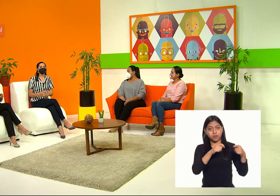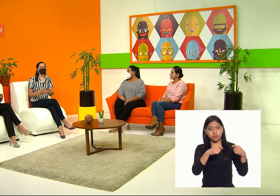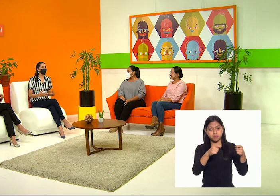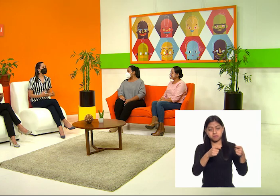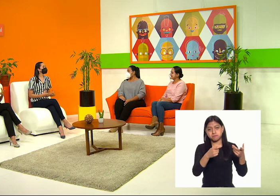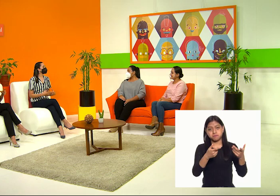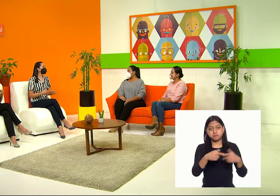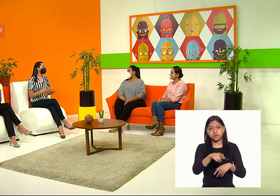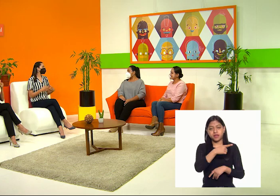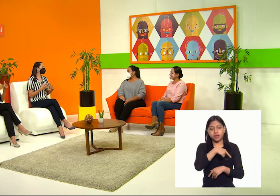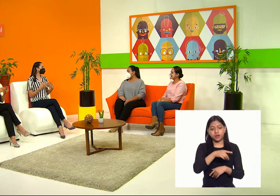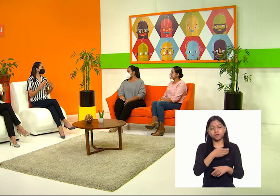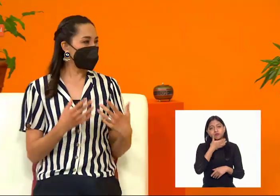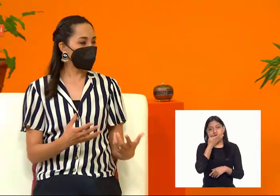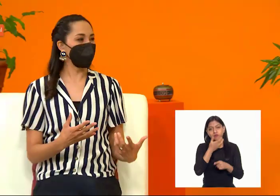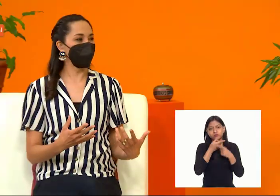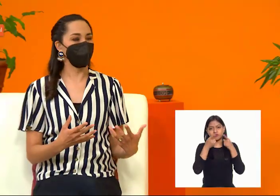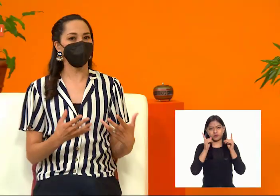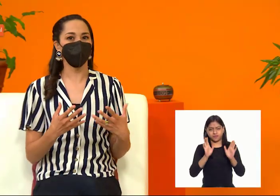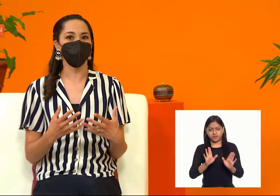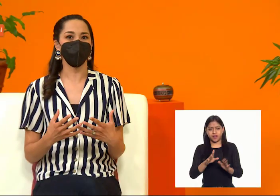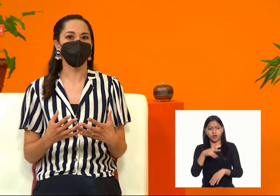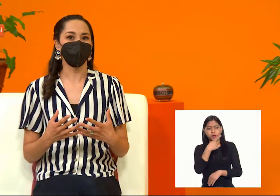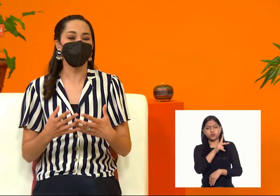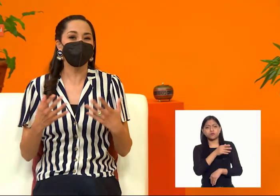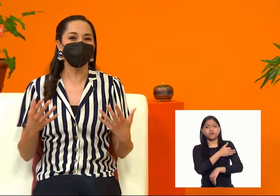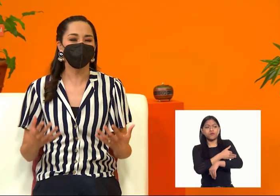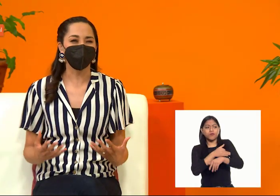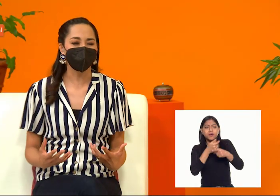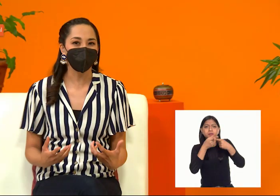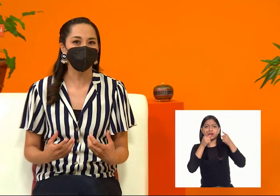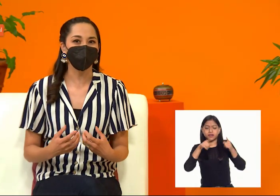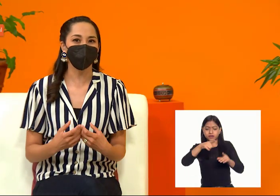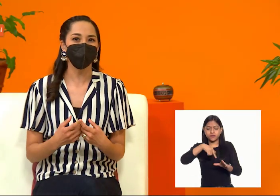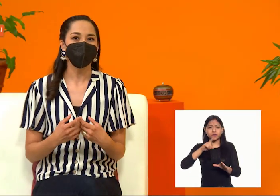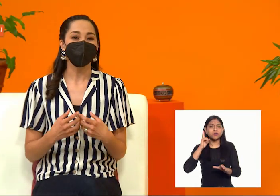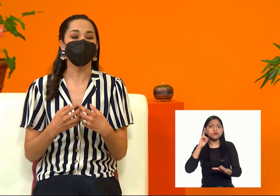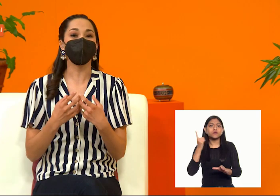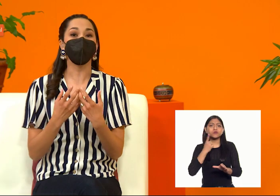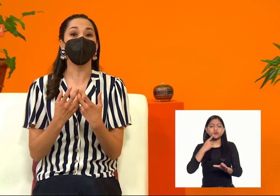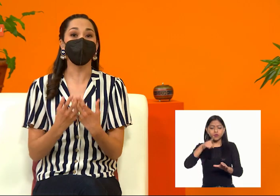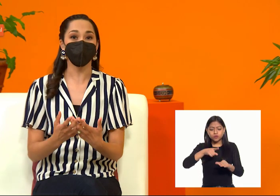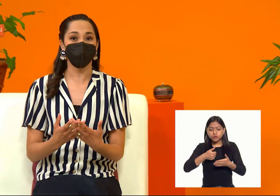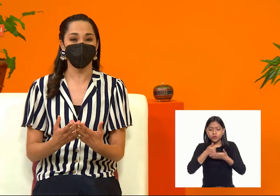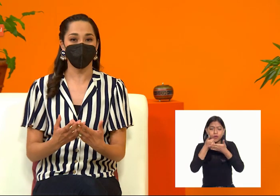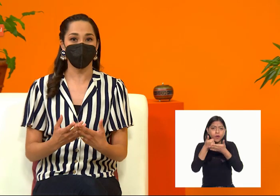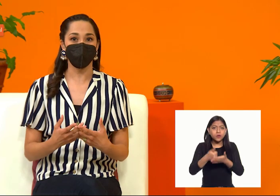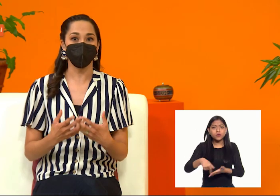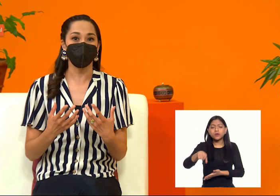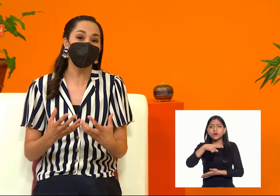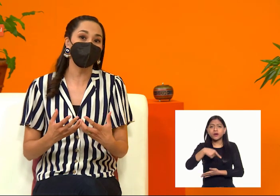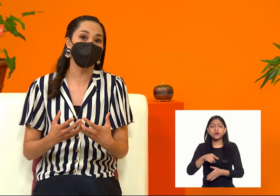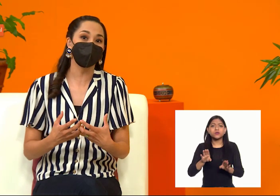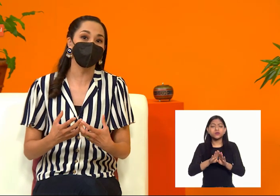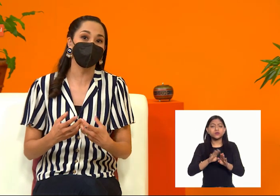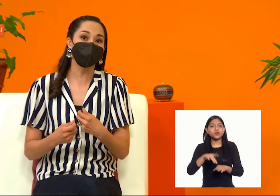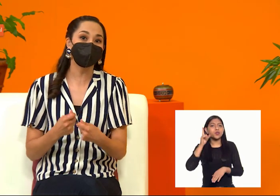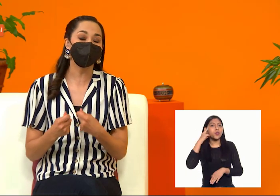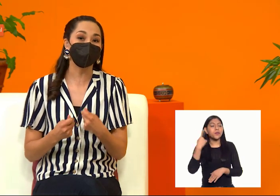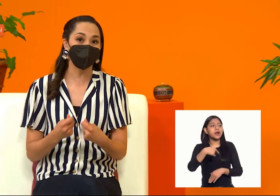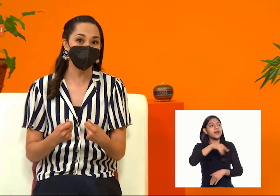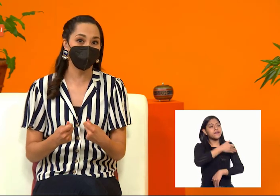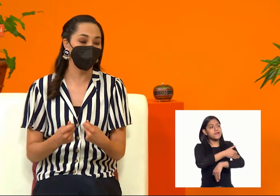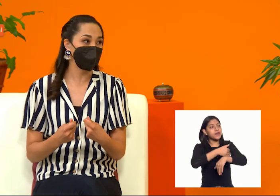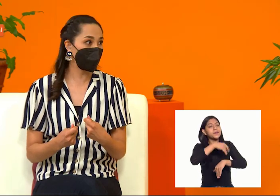alumnos. Entonces, Arely, ¿cómo trabajan con ellas y con ellos? ¿Cómo sensibilizan a la familia para aceptar